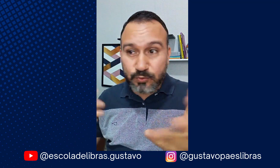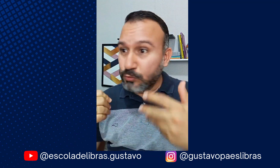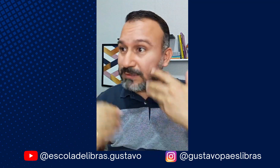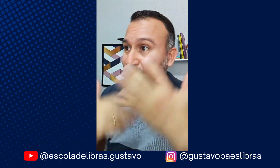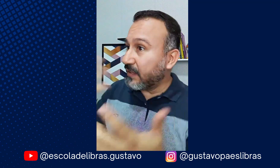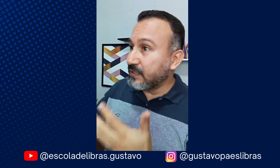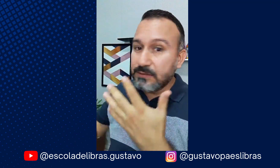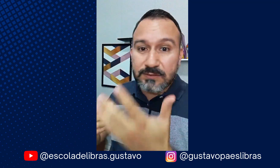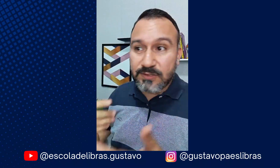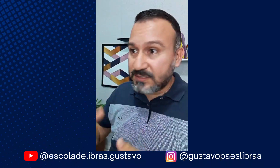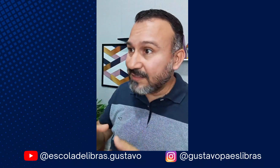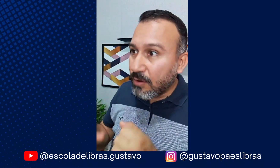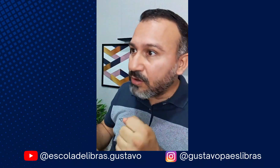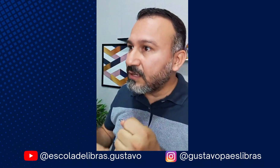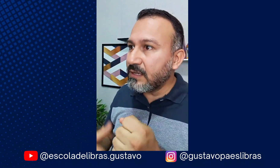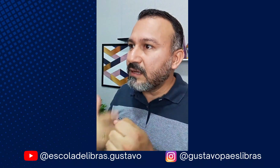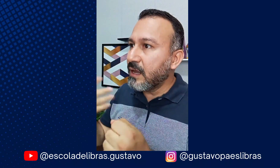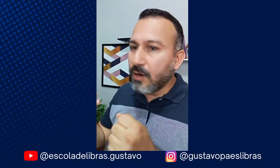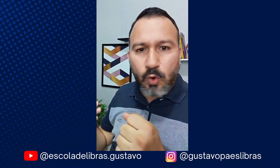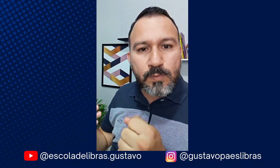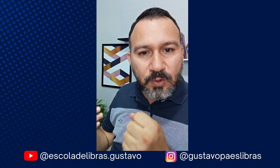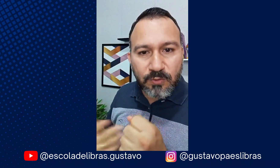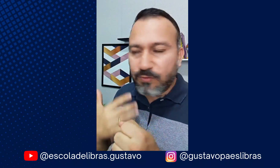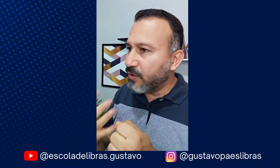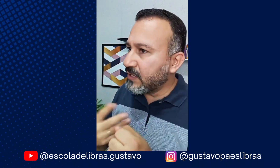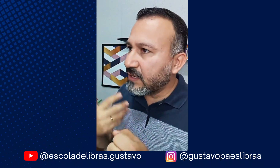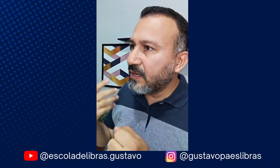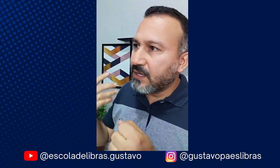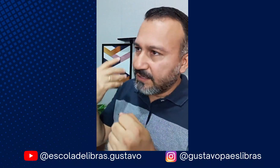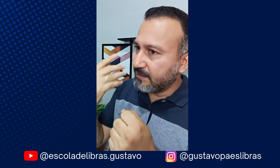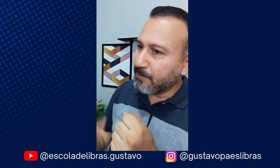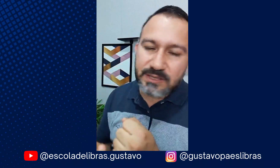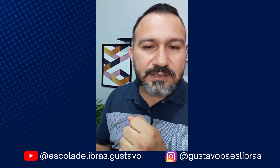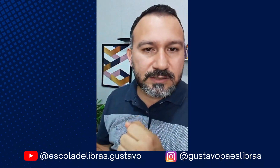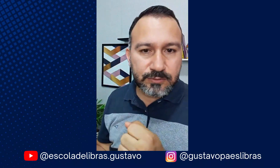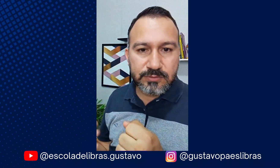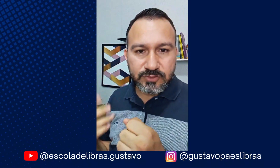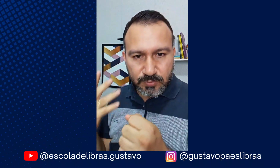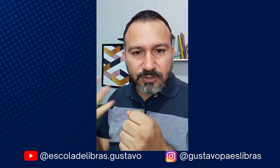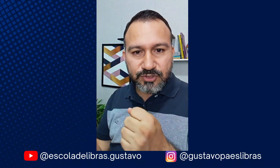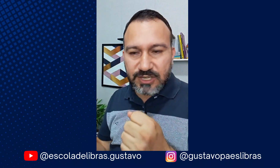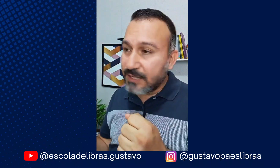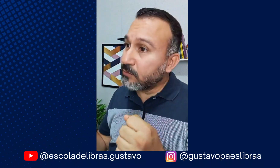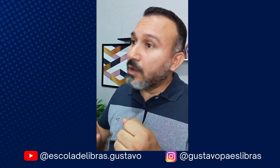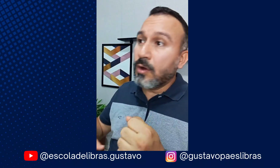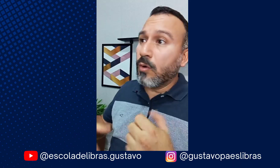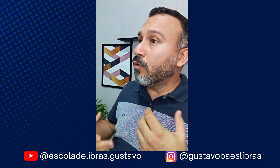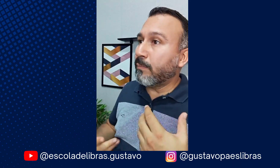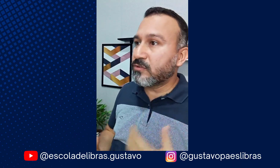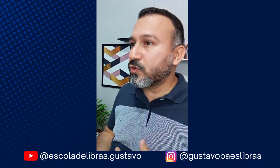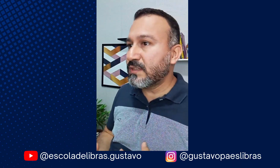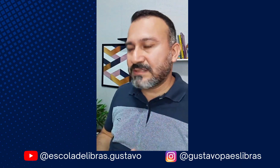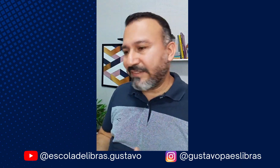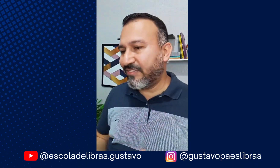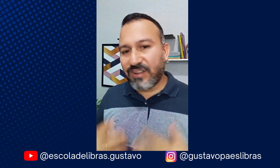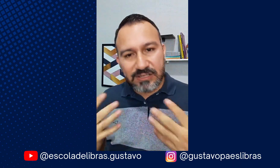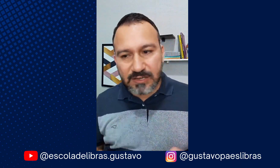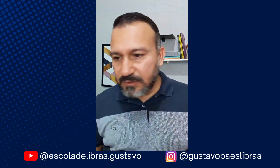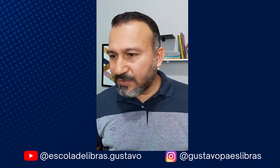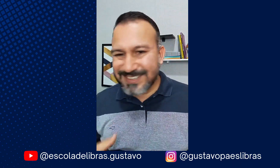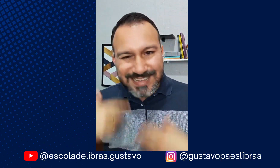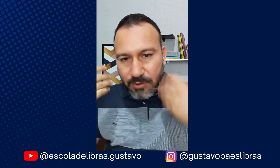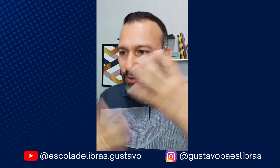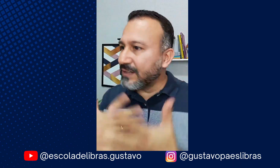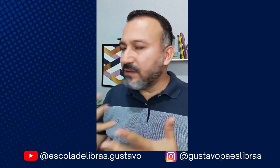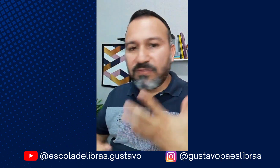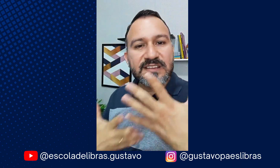o surdo está falando e você na hora ali, com o microfone, interpretando de modo direto, ou a pessoa está falando e